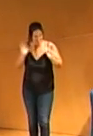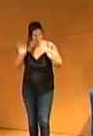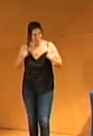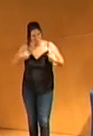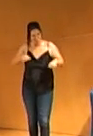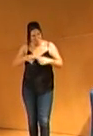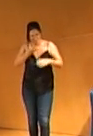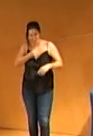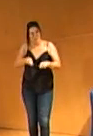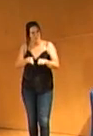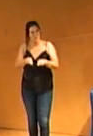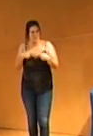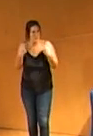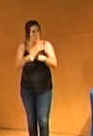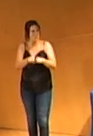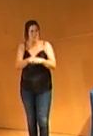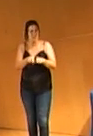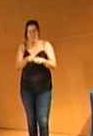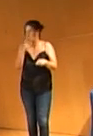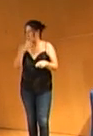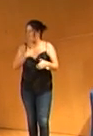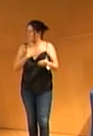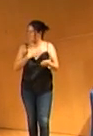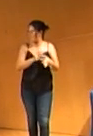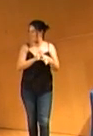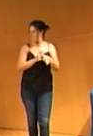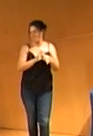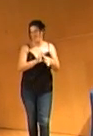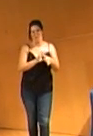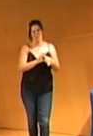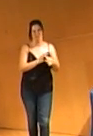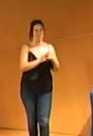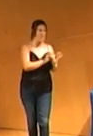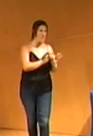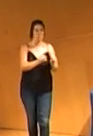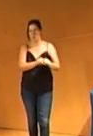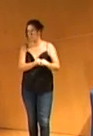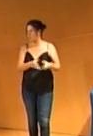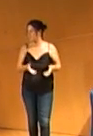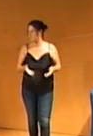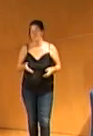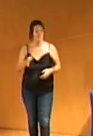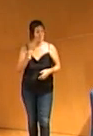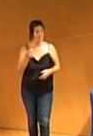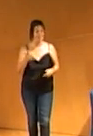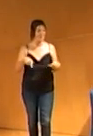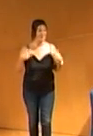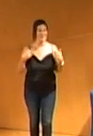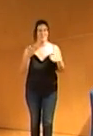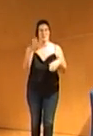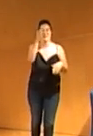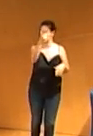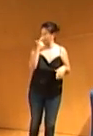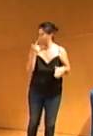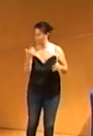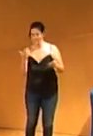belle. Mais c'est un peu ça de la fratrie, ce qu'elle dit. Et une vie où il y a un avenir. Et pour terminer, parce qu'avant